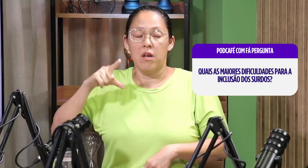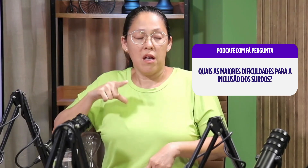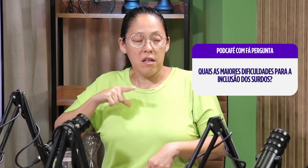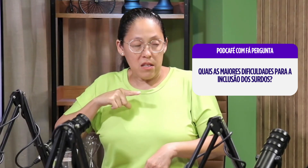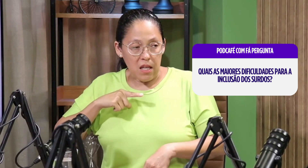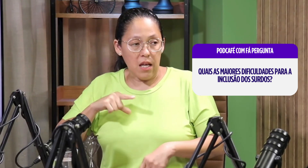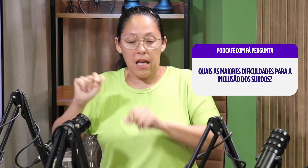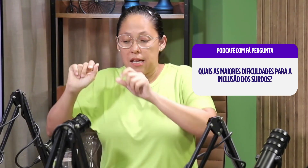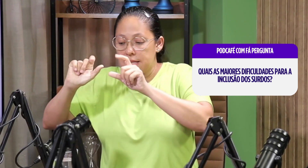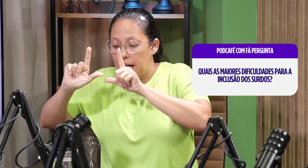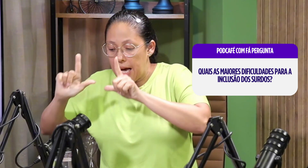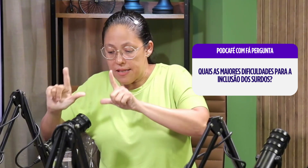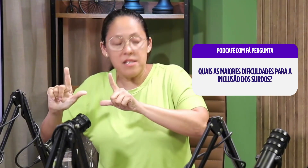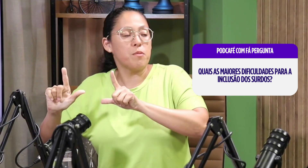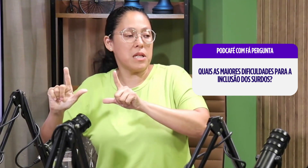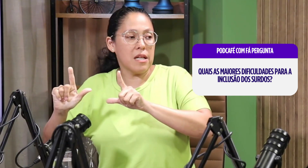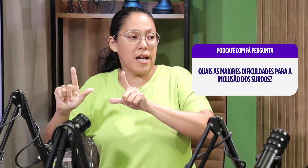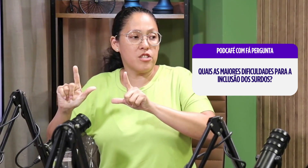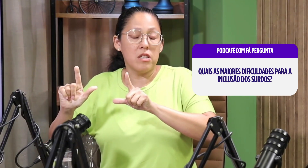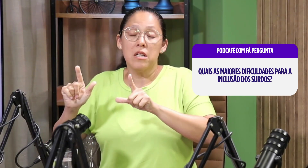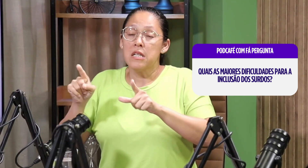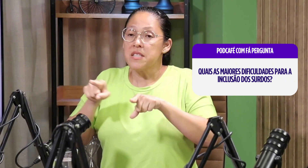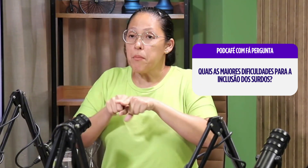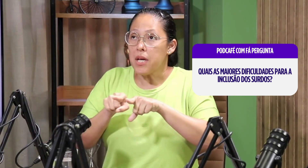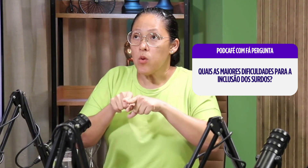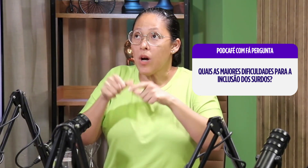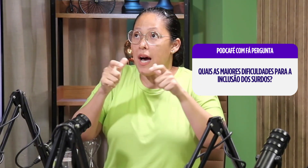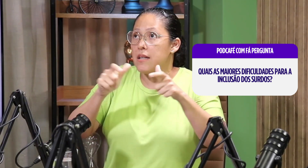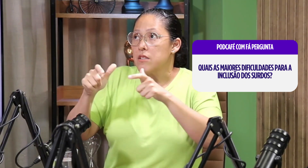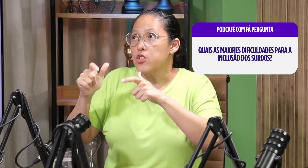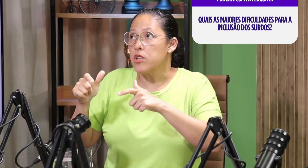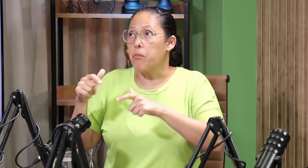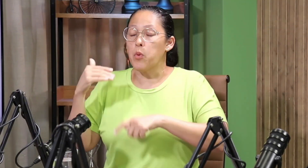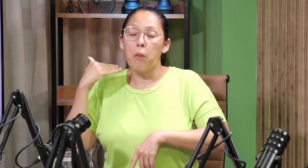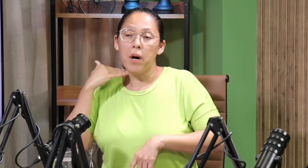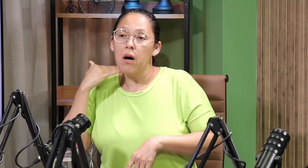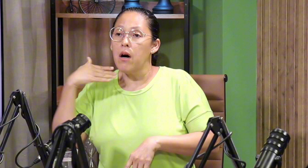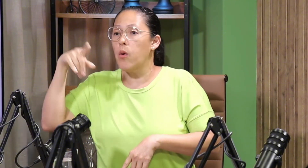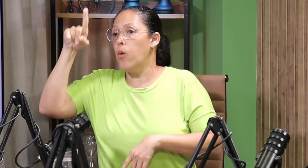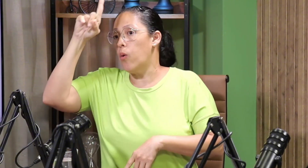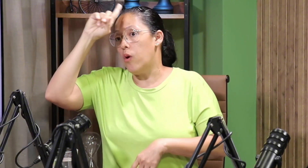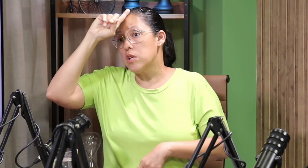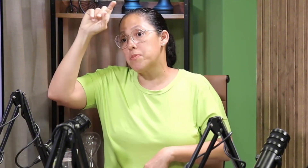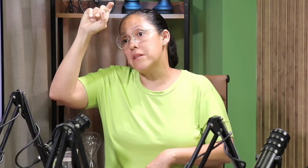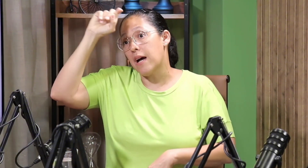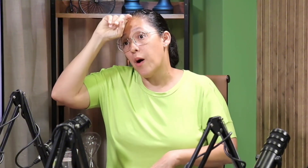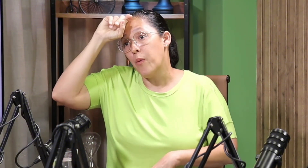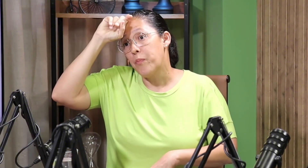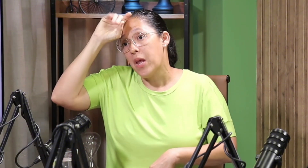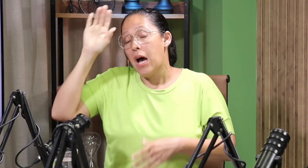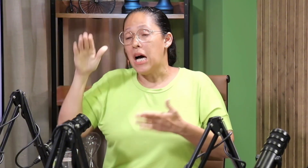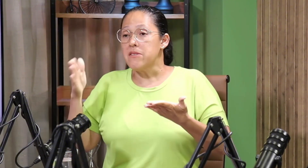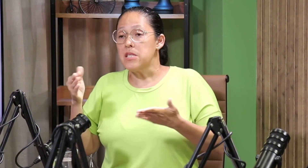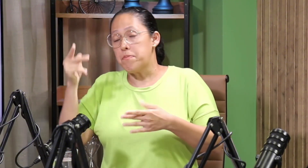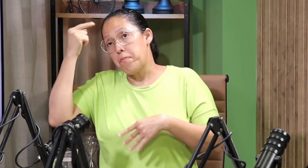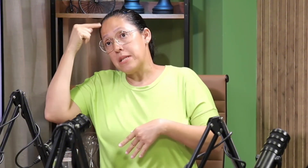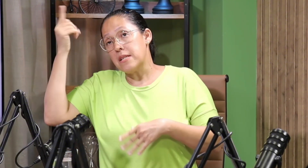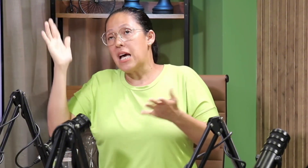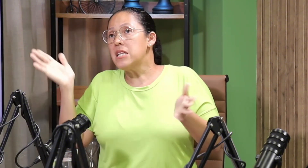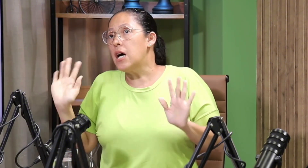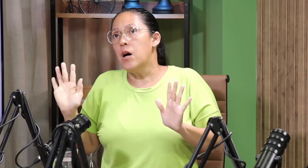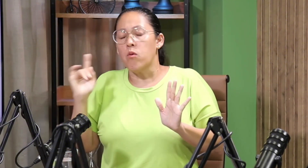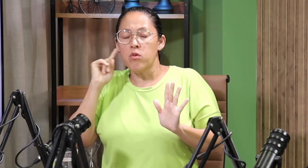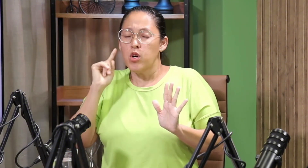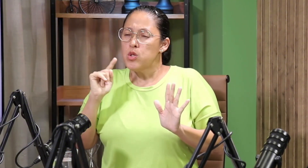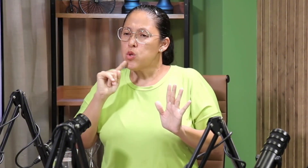conhecimento, ter essa acessibilidade. Também em lugares tipo banco, hospital. Às vezes pensa